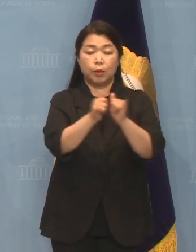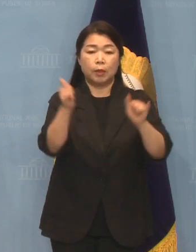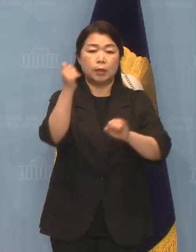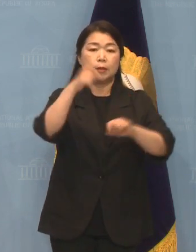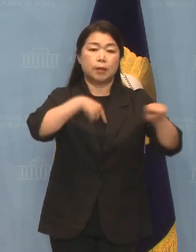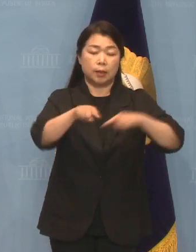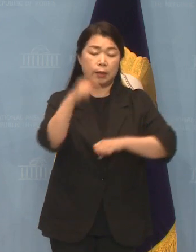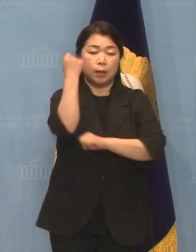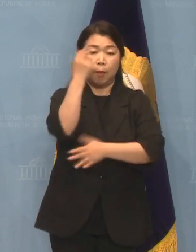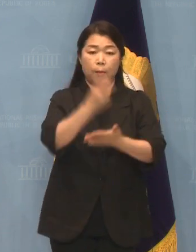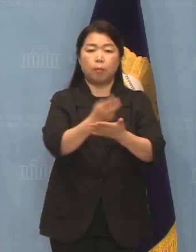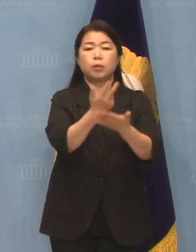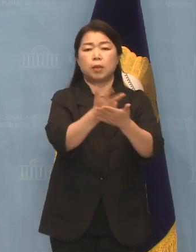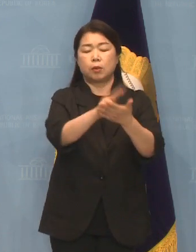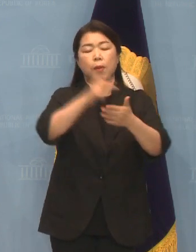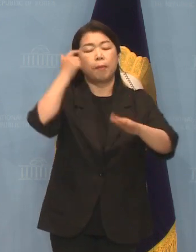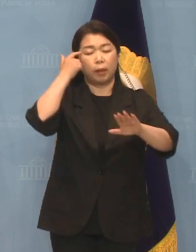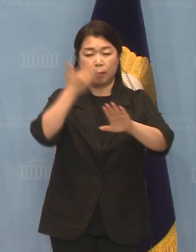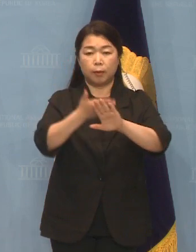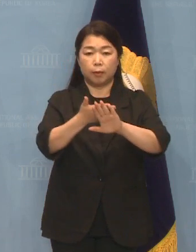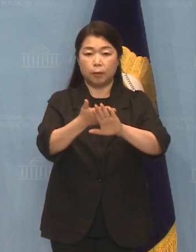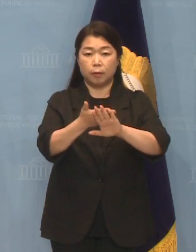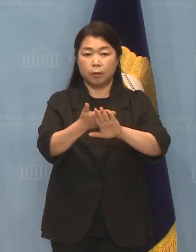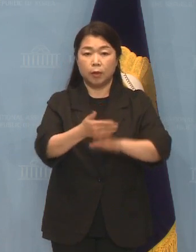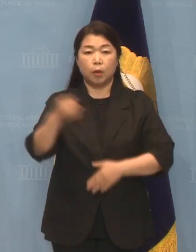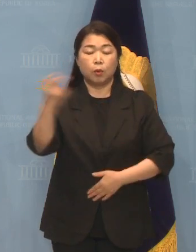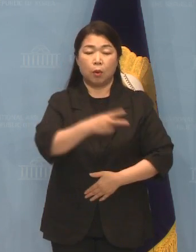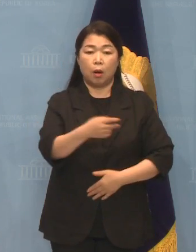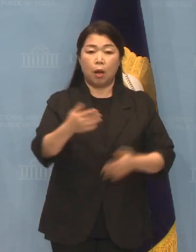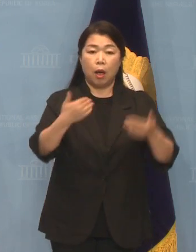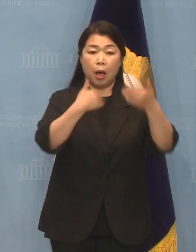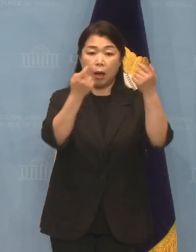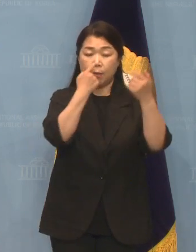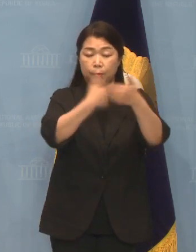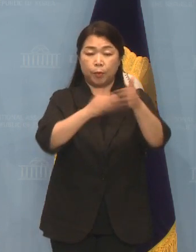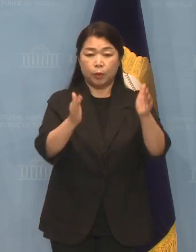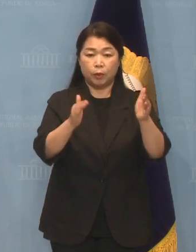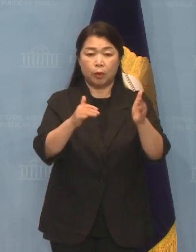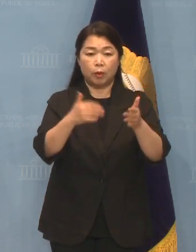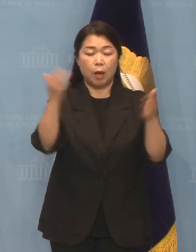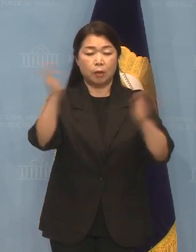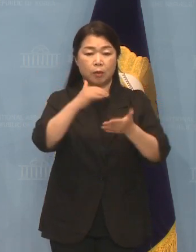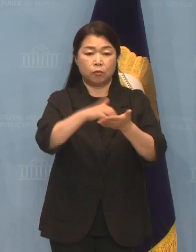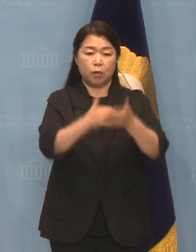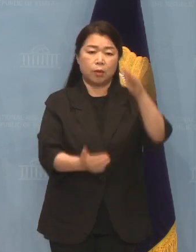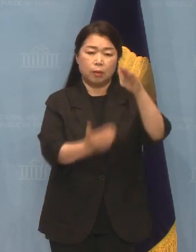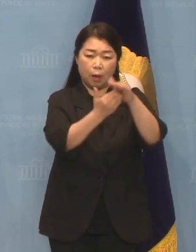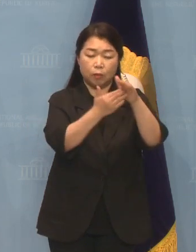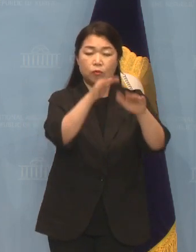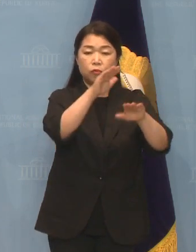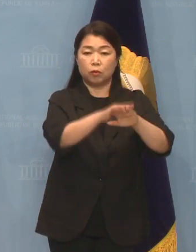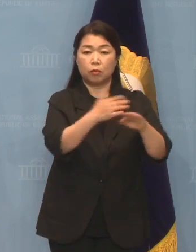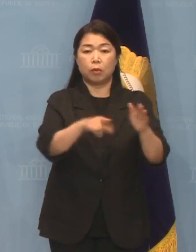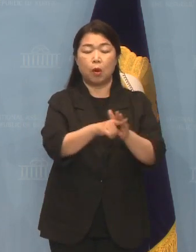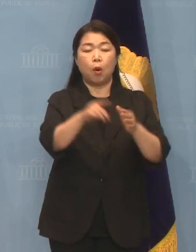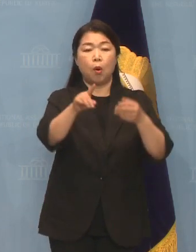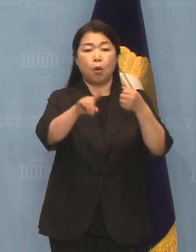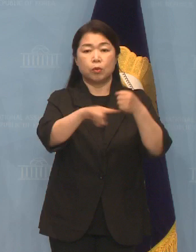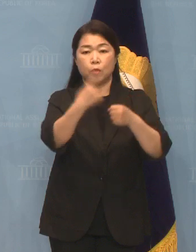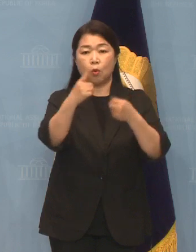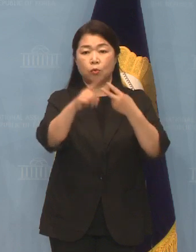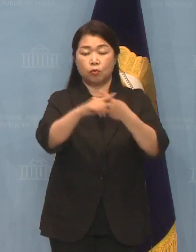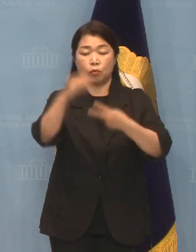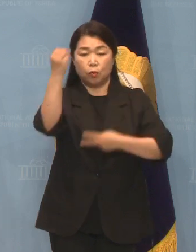주민자치기본법 제정을 반대하는 청원, 그리고 학급당 학생수 상한을 두기 위해서